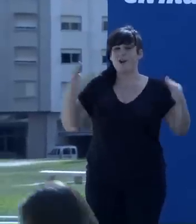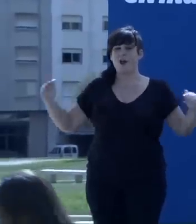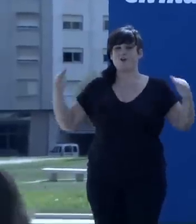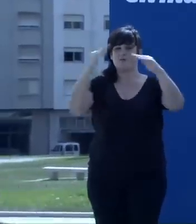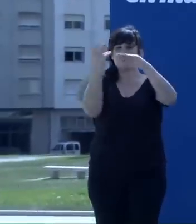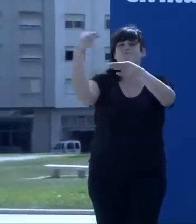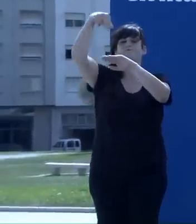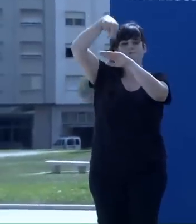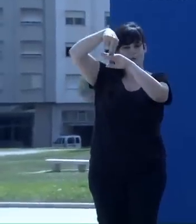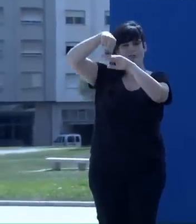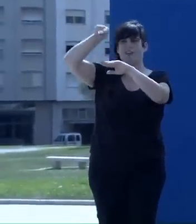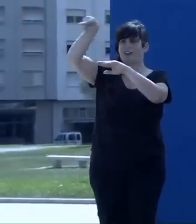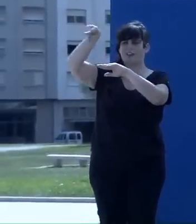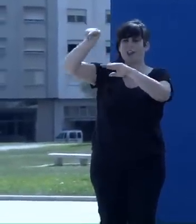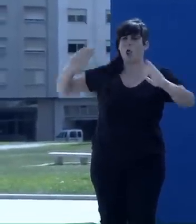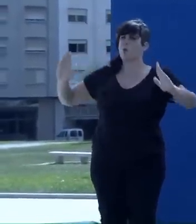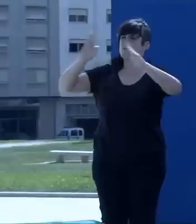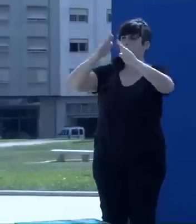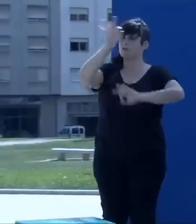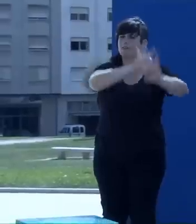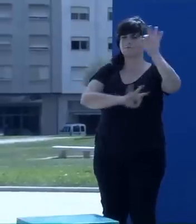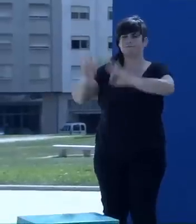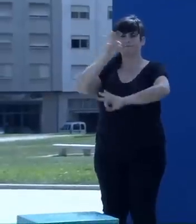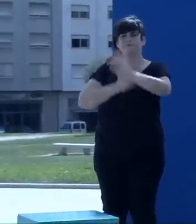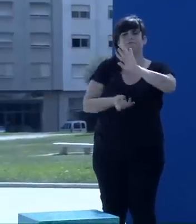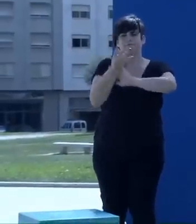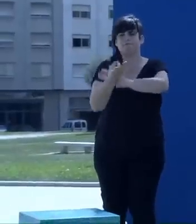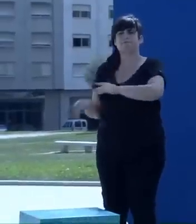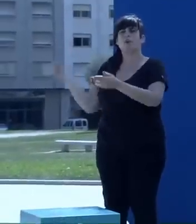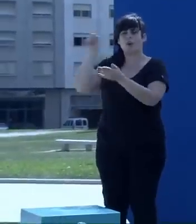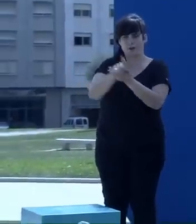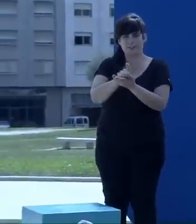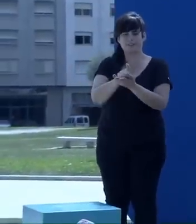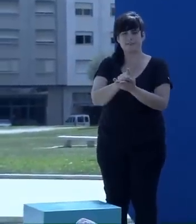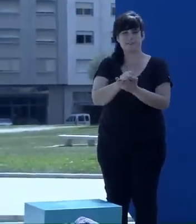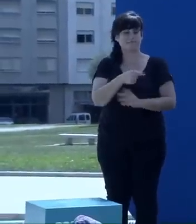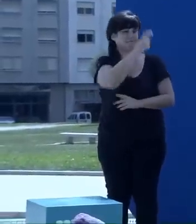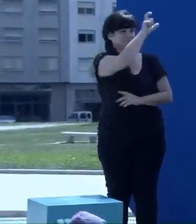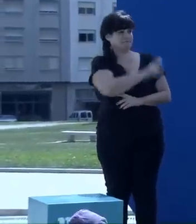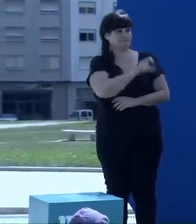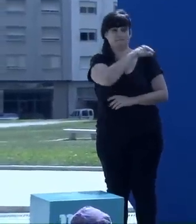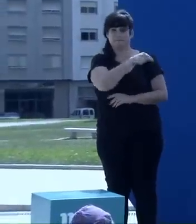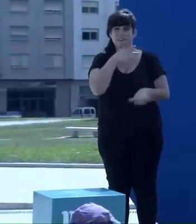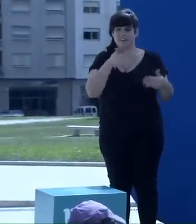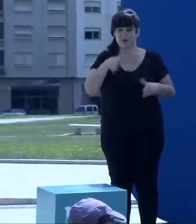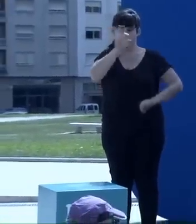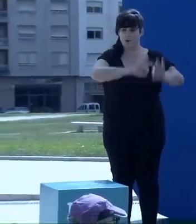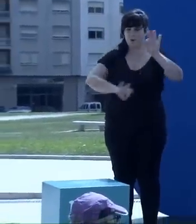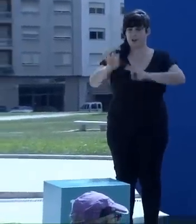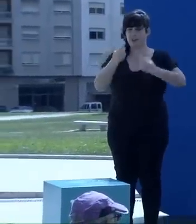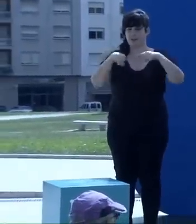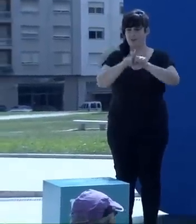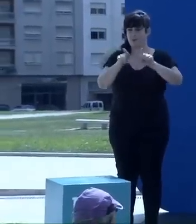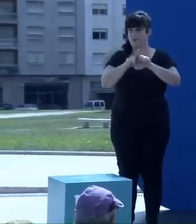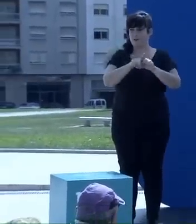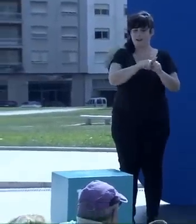está reorganizando e rexenerando o monte, o alcalde que está organizando, leva organizando a